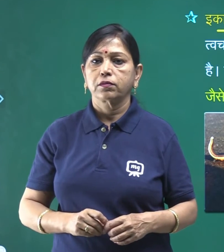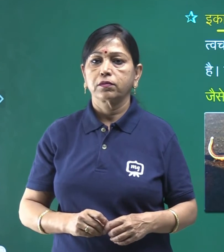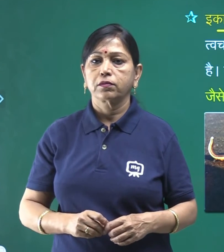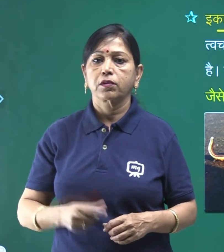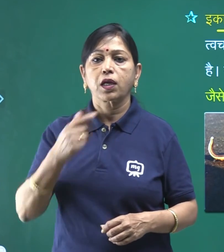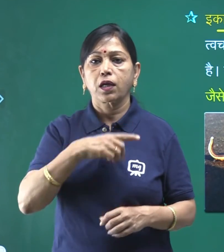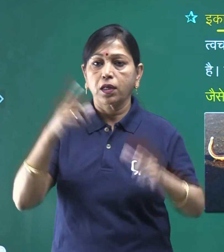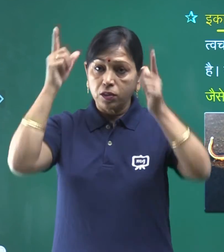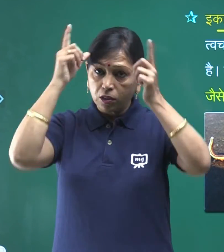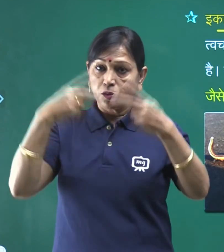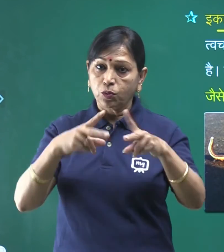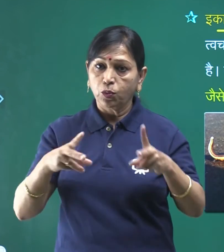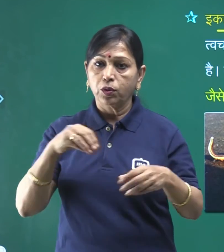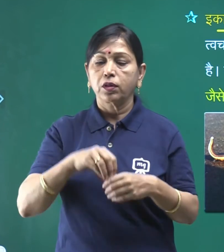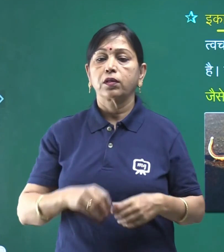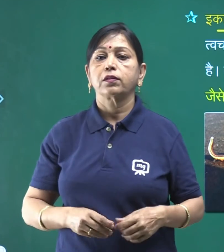इन जंतुओं की